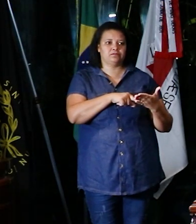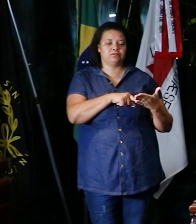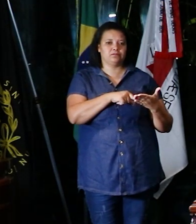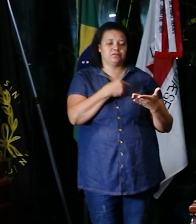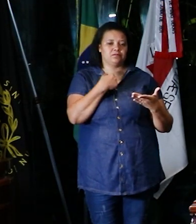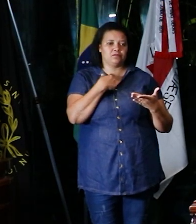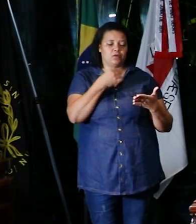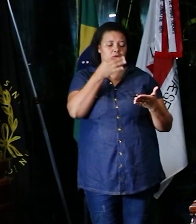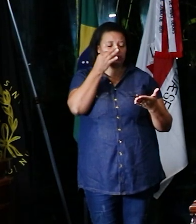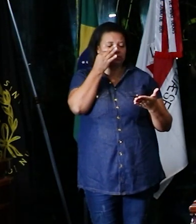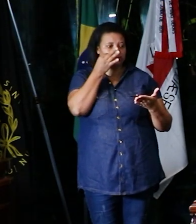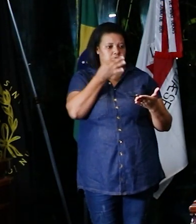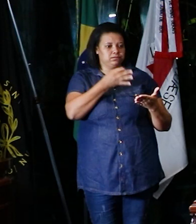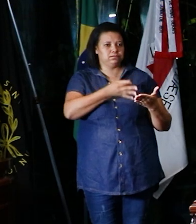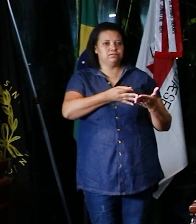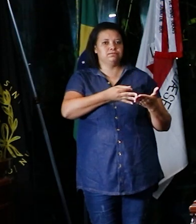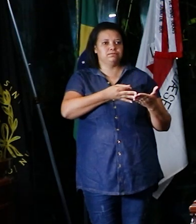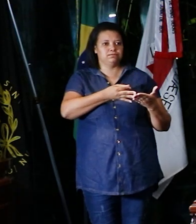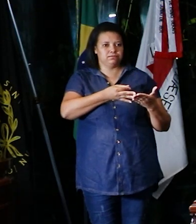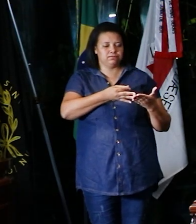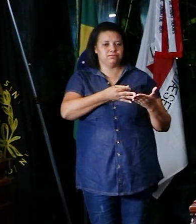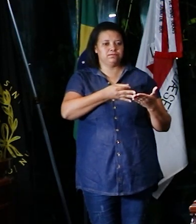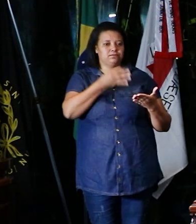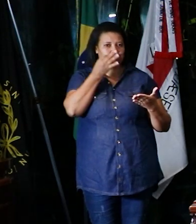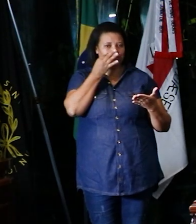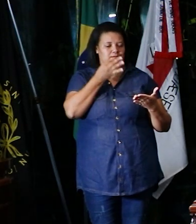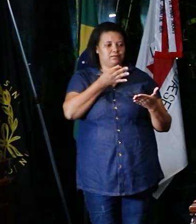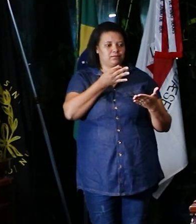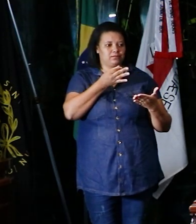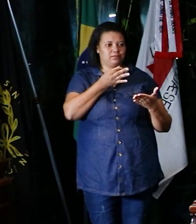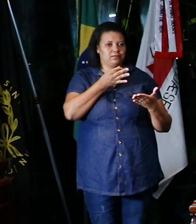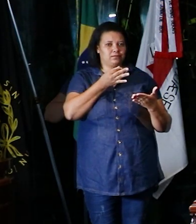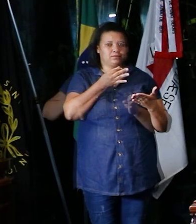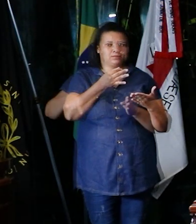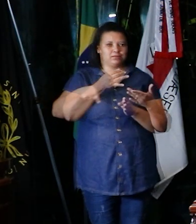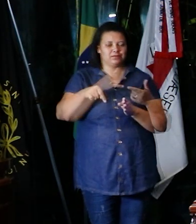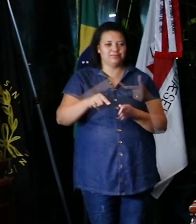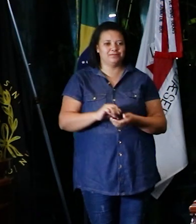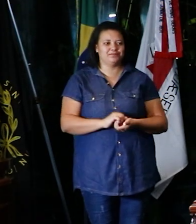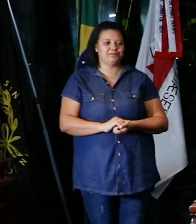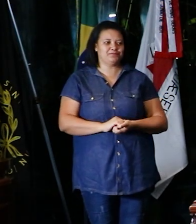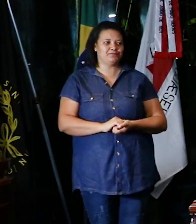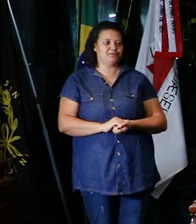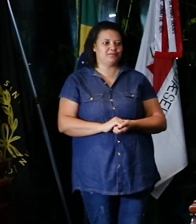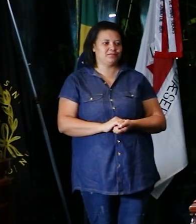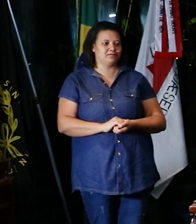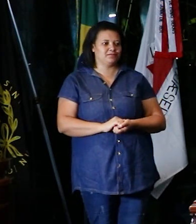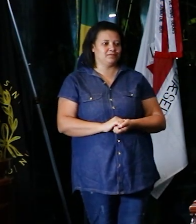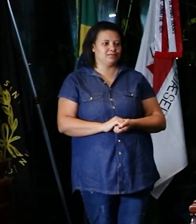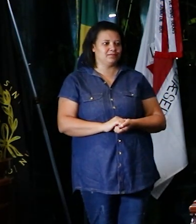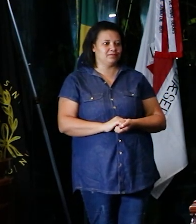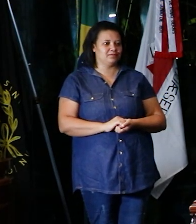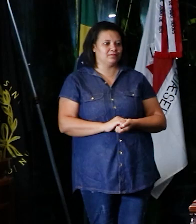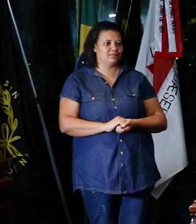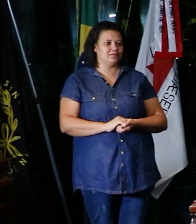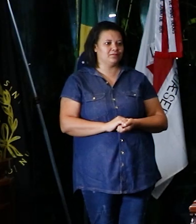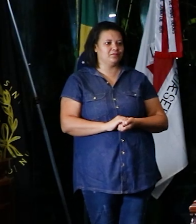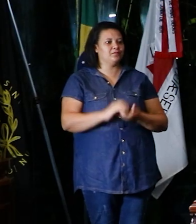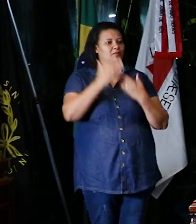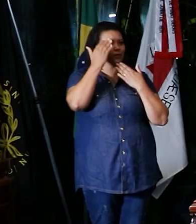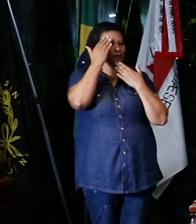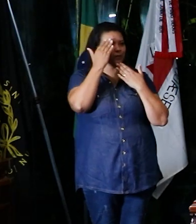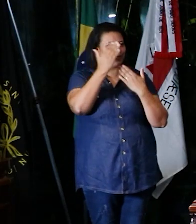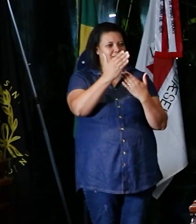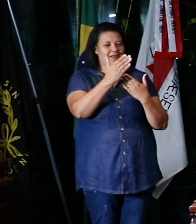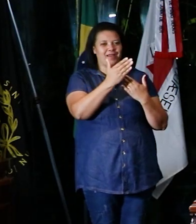muitas observações sobre a obra póstuma. Alguma pergunta? Muito obrigada, viu,